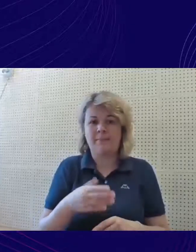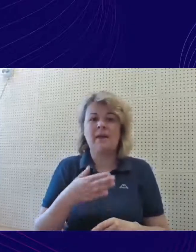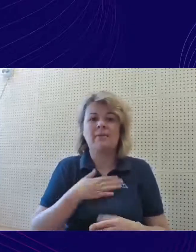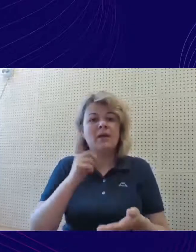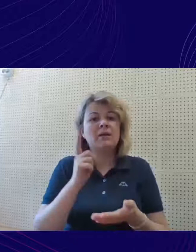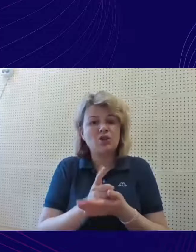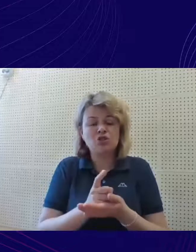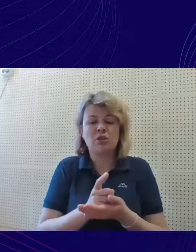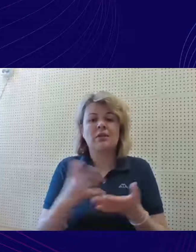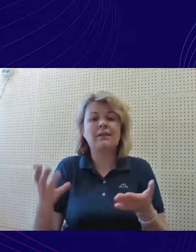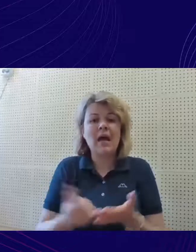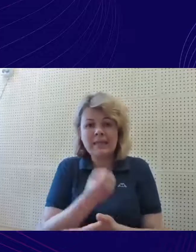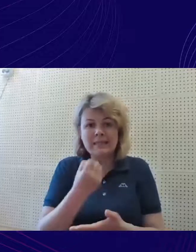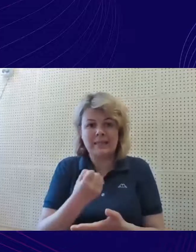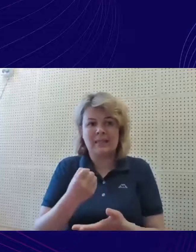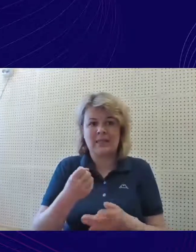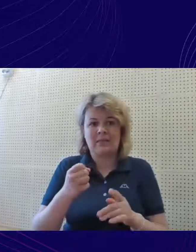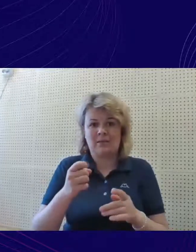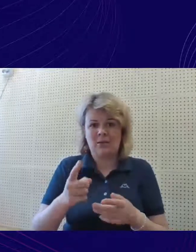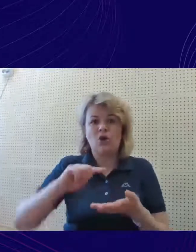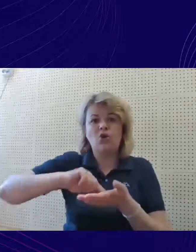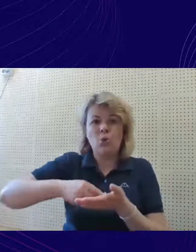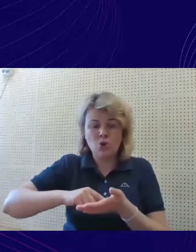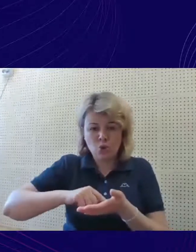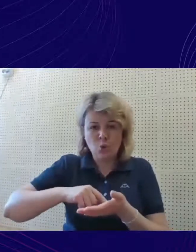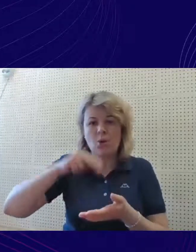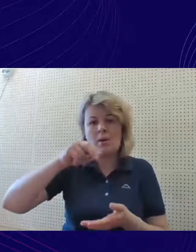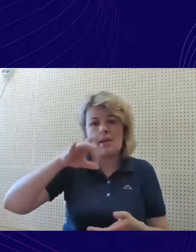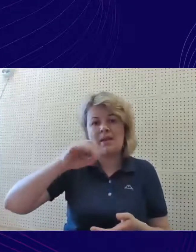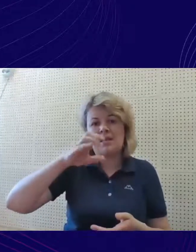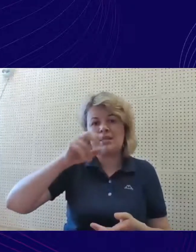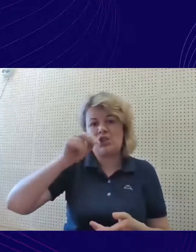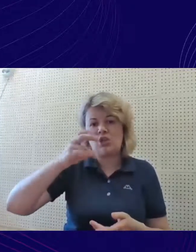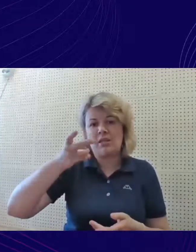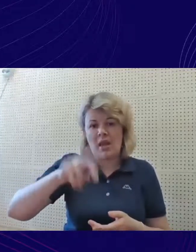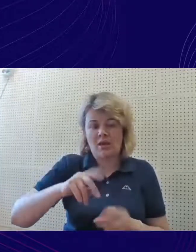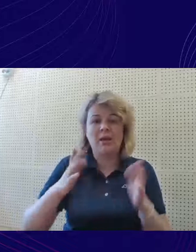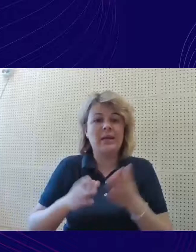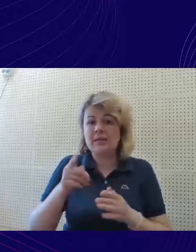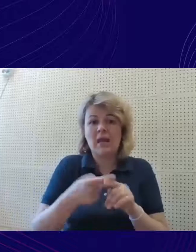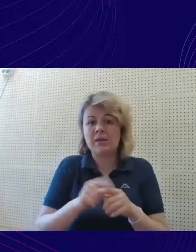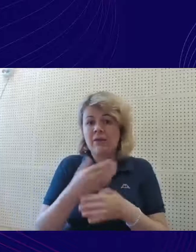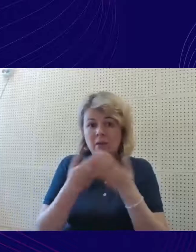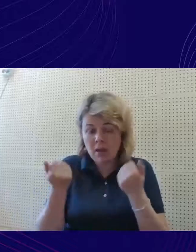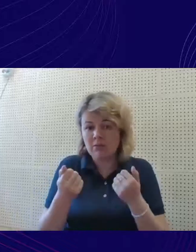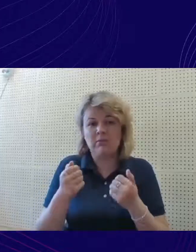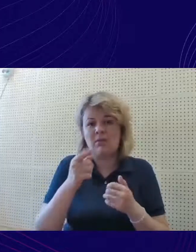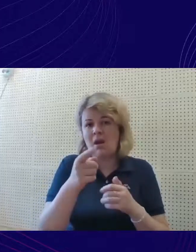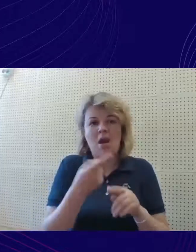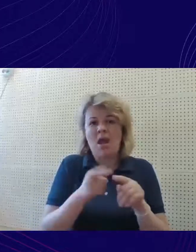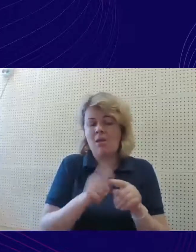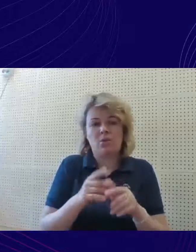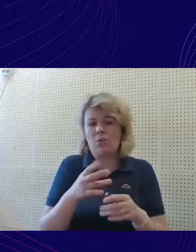их пересечения. Если эта точка не возникла, то прием не работает. Это абсолютно пустая